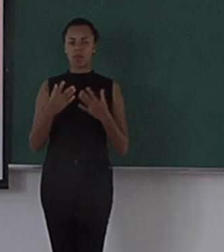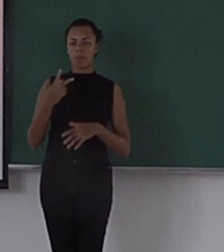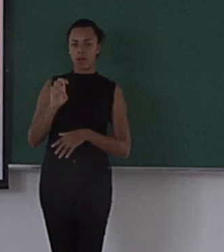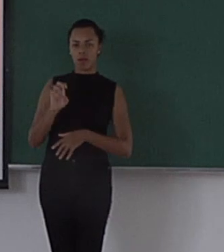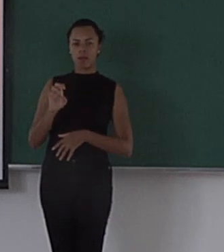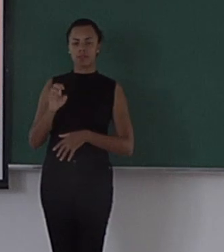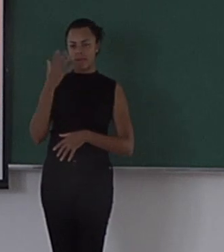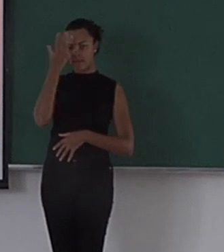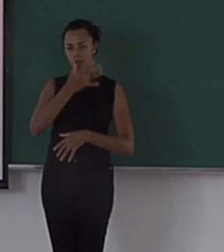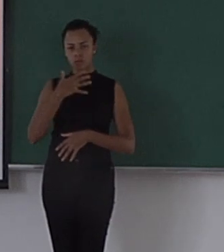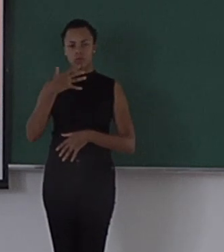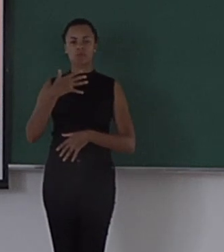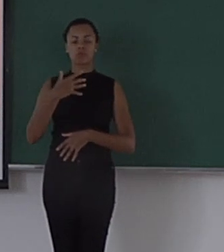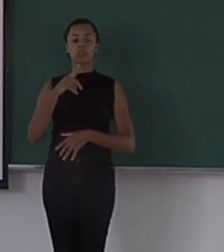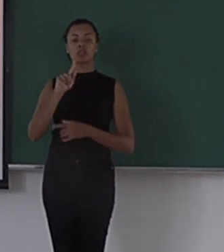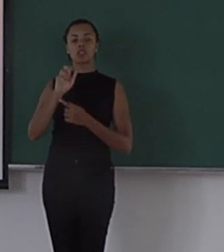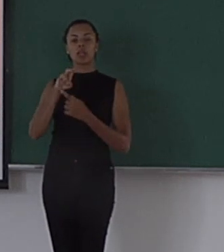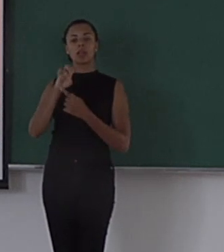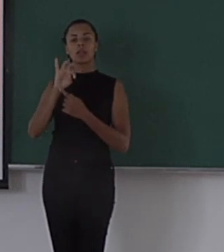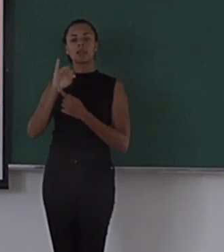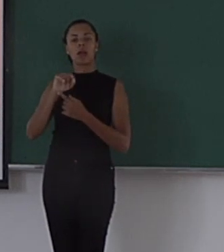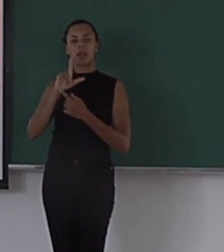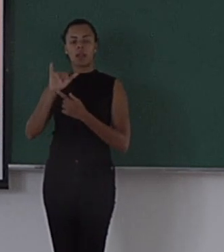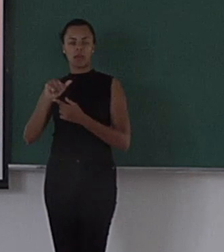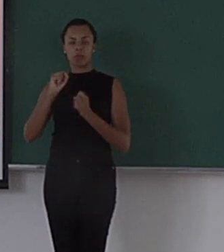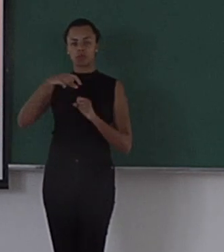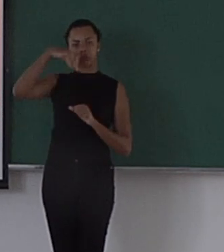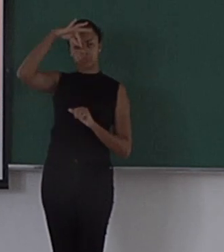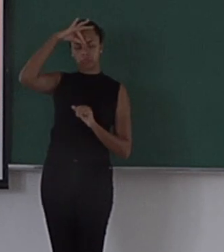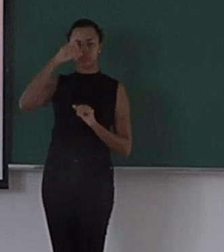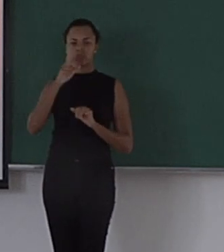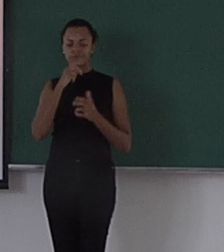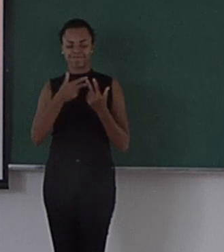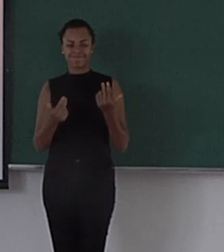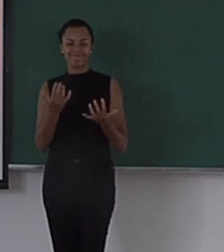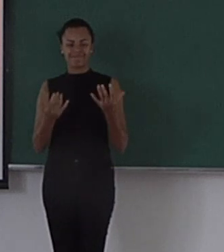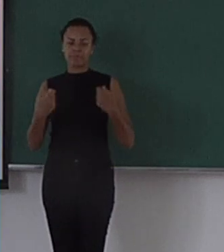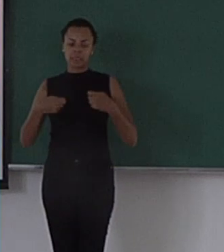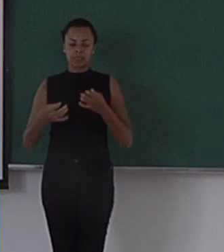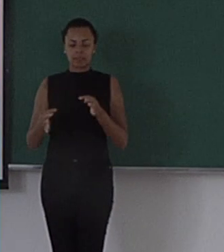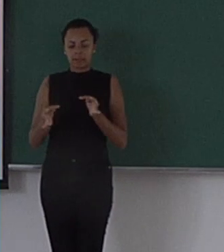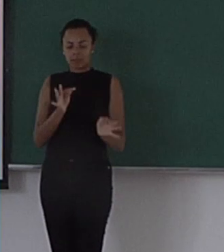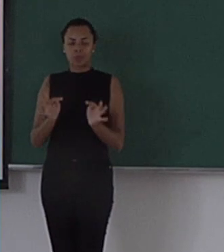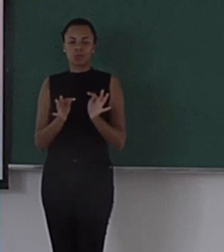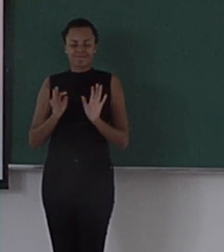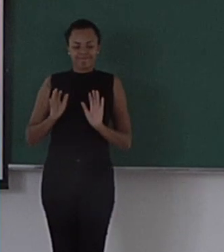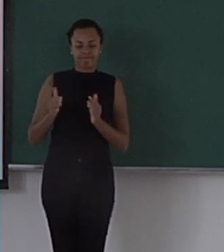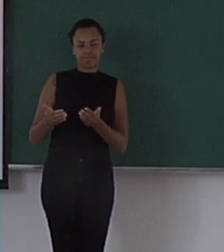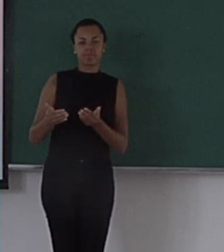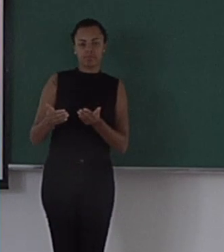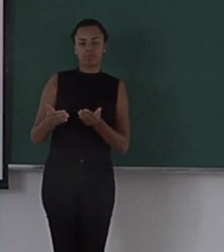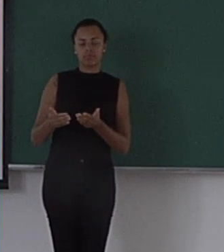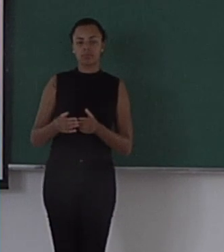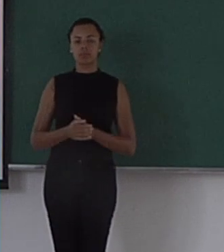face, períneo e genitália. Tá? São queimaduras que evoluem com tratamentos mais específicos e diferentes. Isso daqui é um